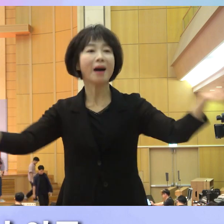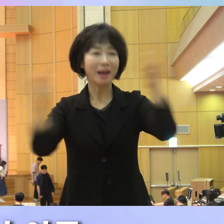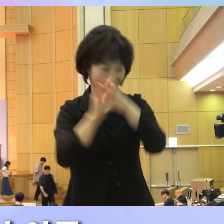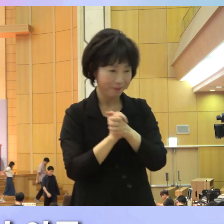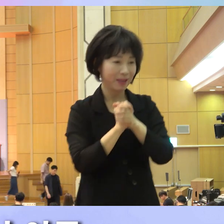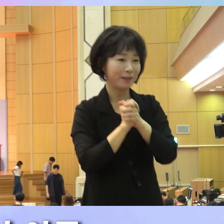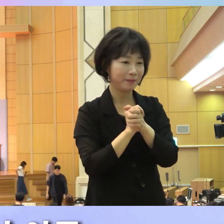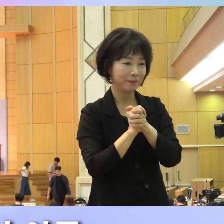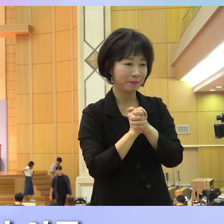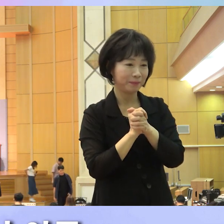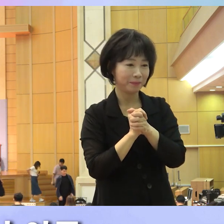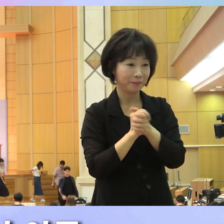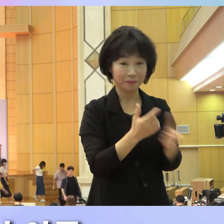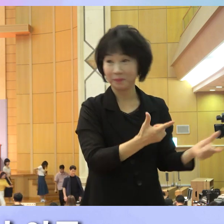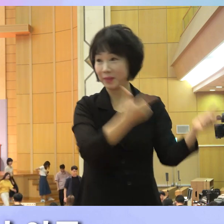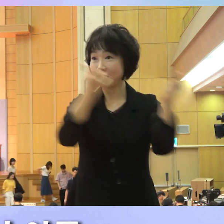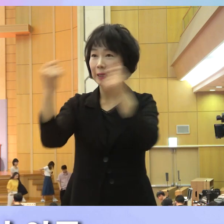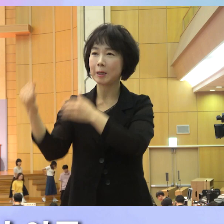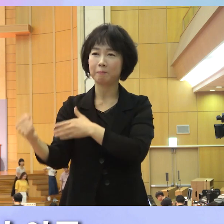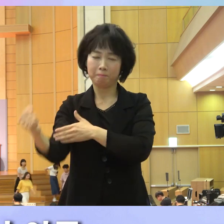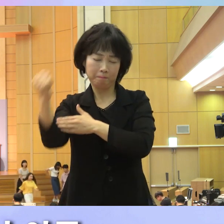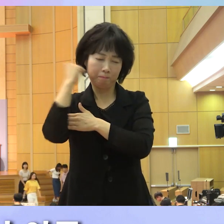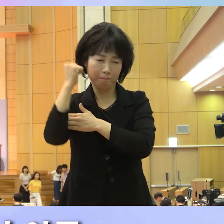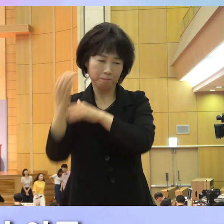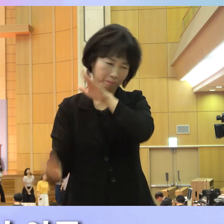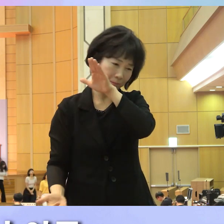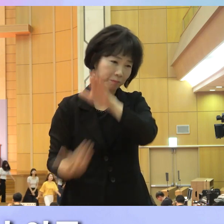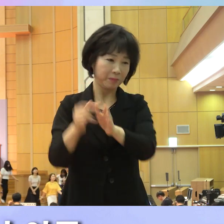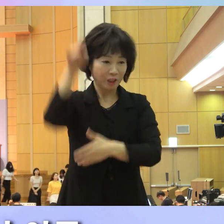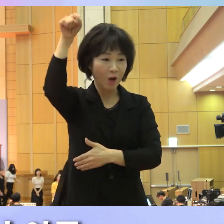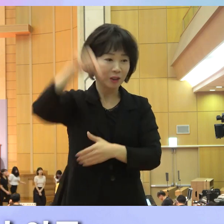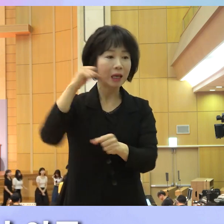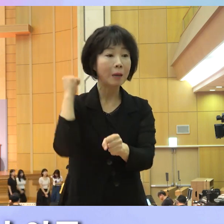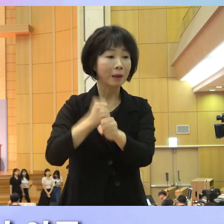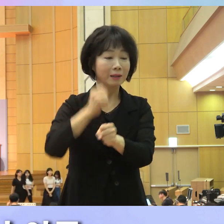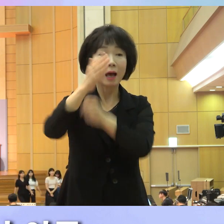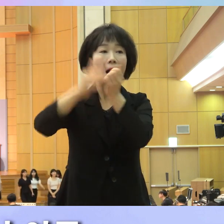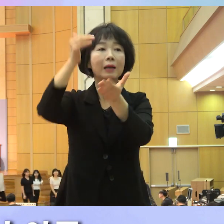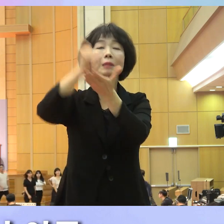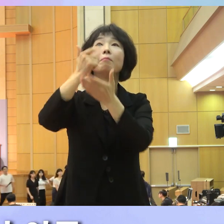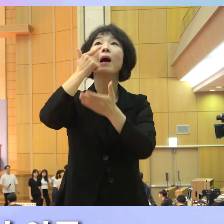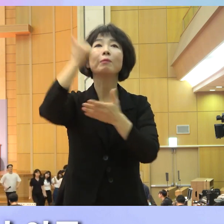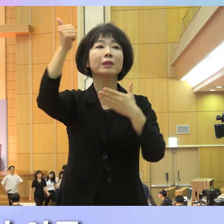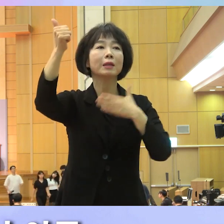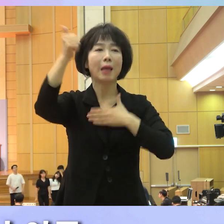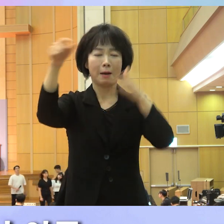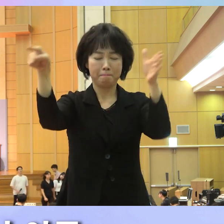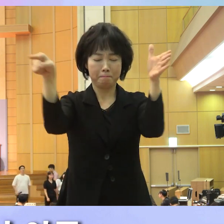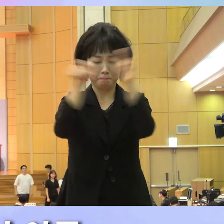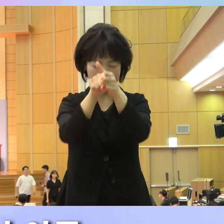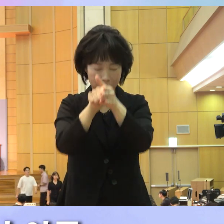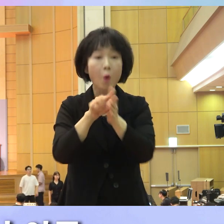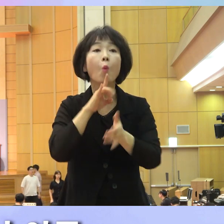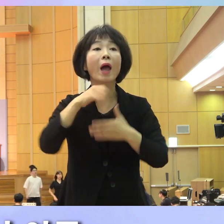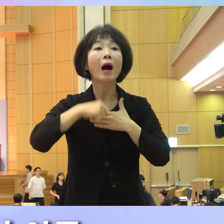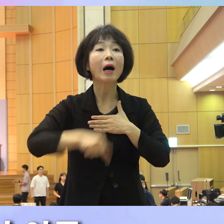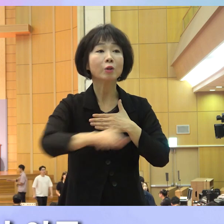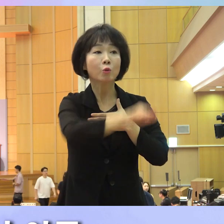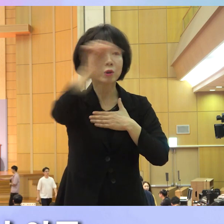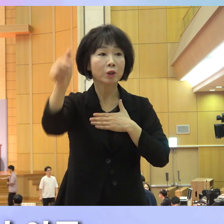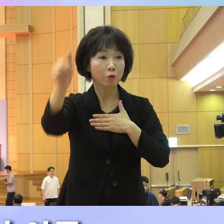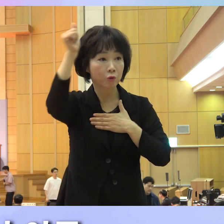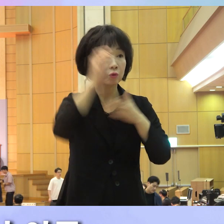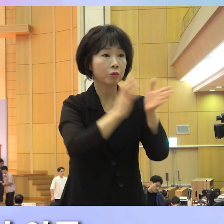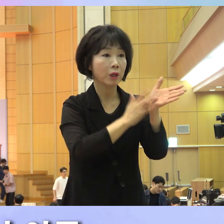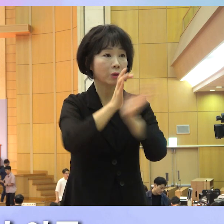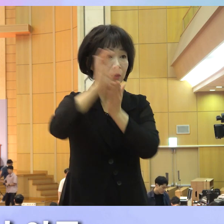거하느니라. 아멘. 전능하사 천지를 만드신 하나님 아버지를 내가 믿사오며 그 외아들 우리